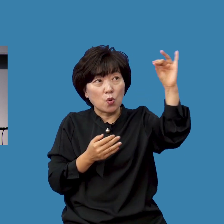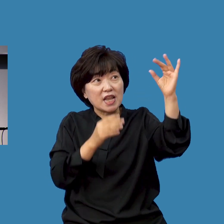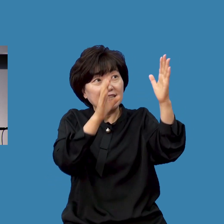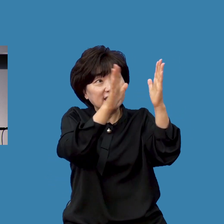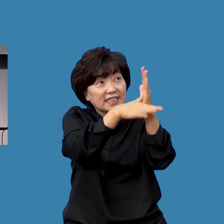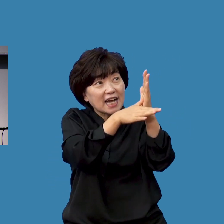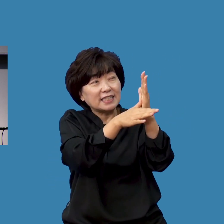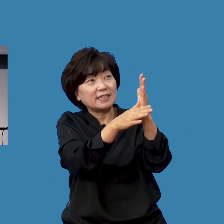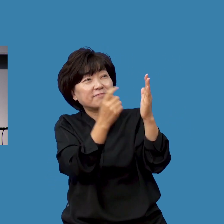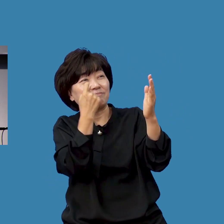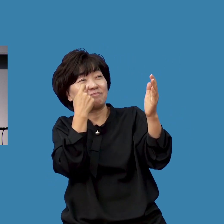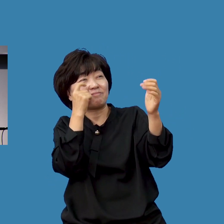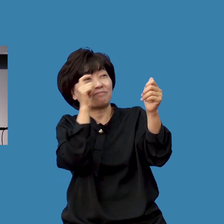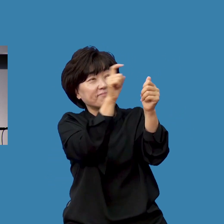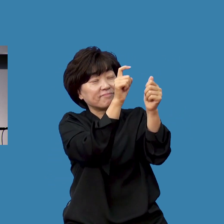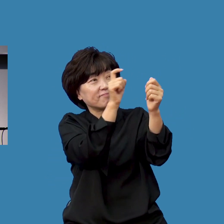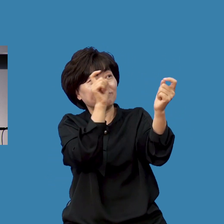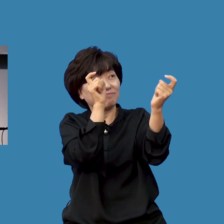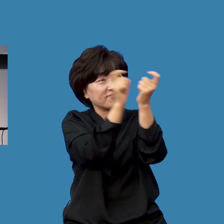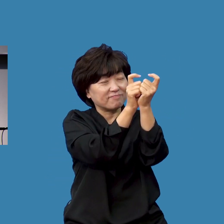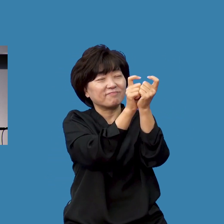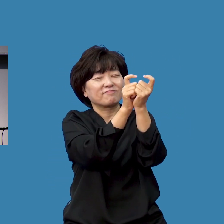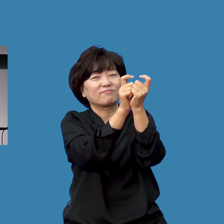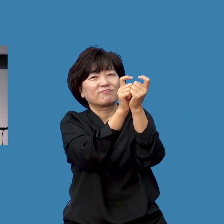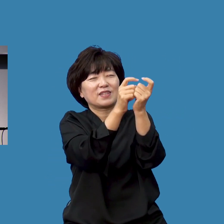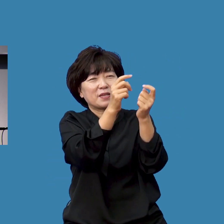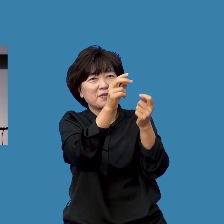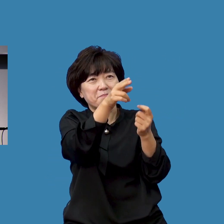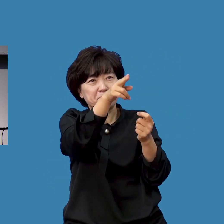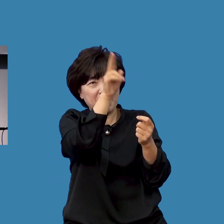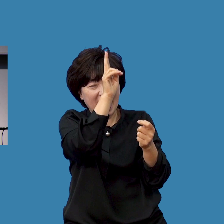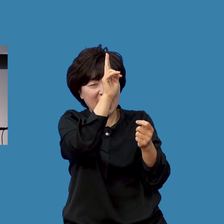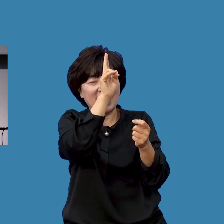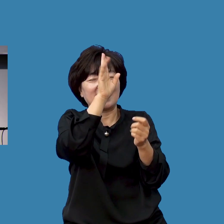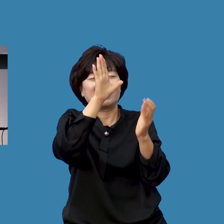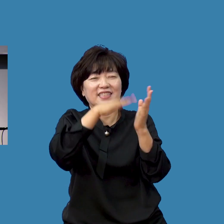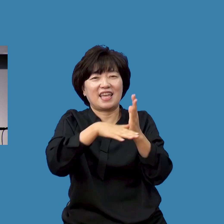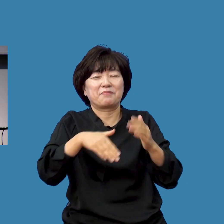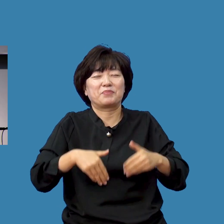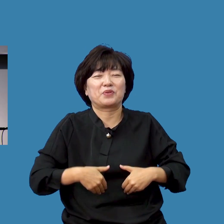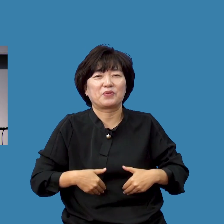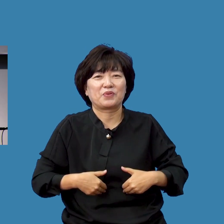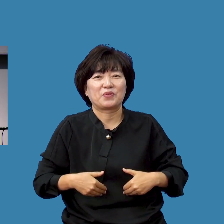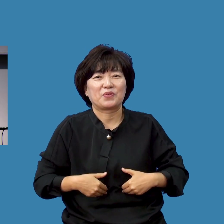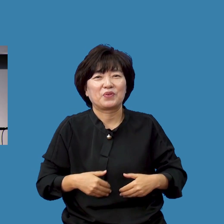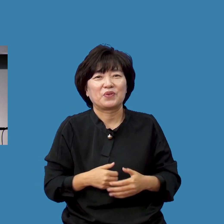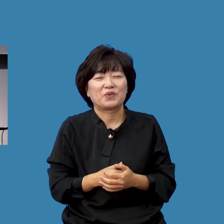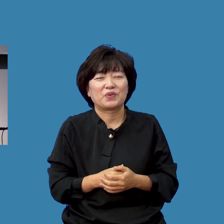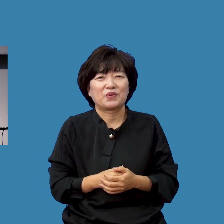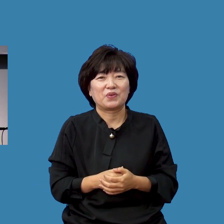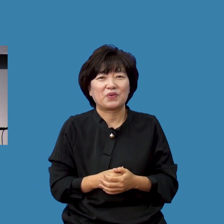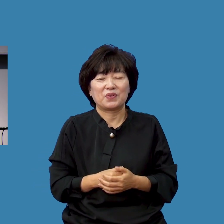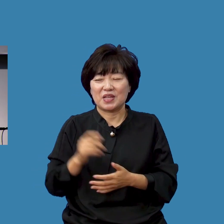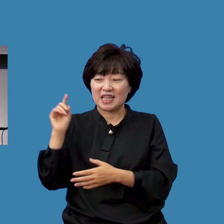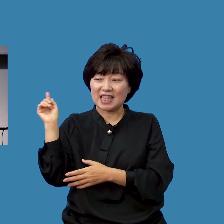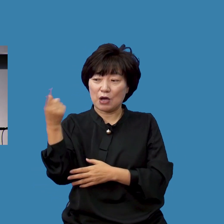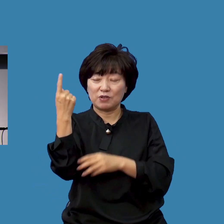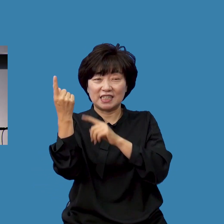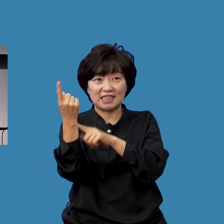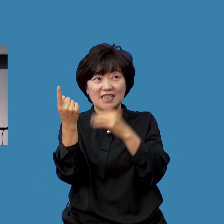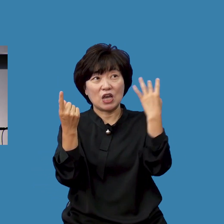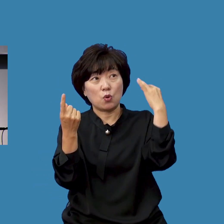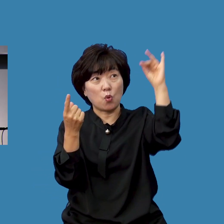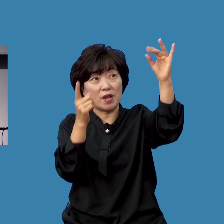주어졌다면, 골리앗의 시간이 눈에 보인다면 그 시간에 여러분 심으셔야 돼요. 그렇게